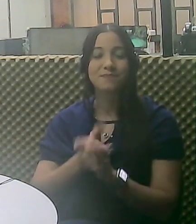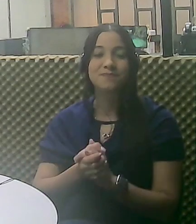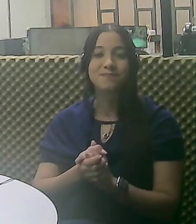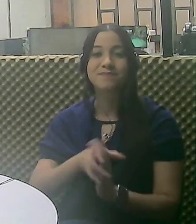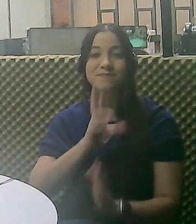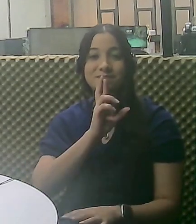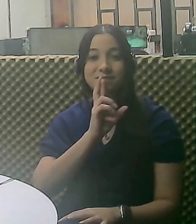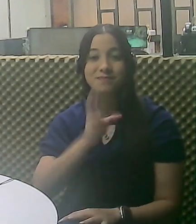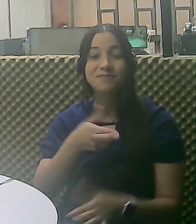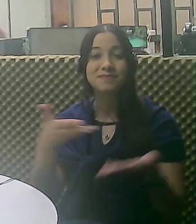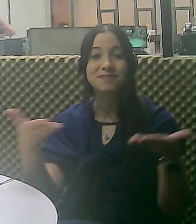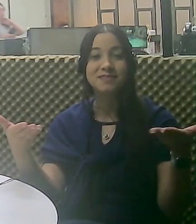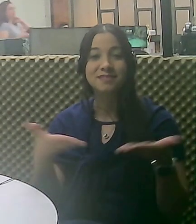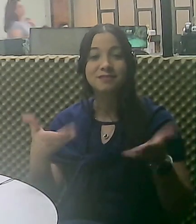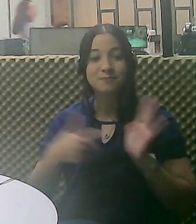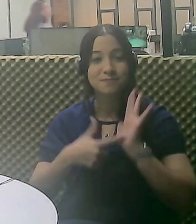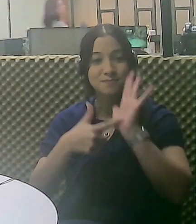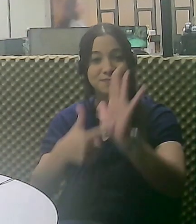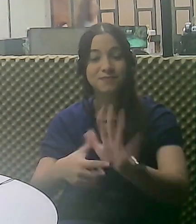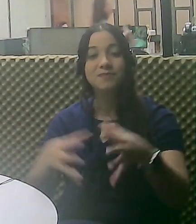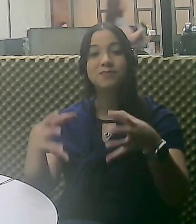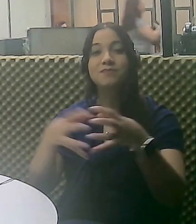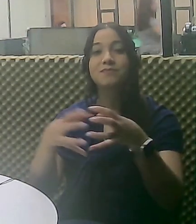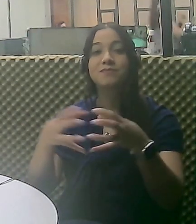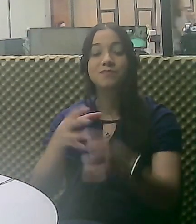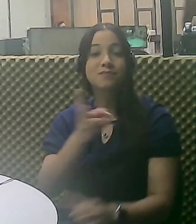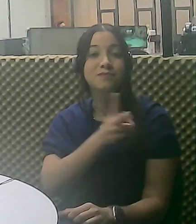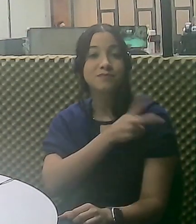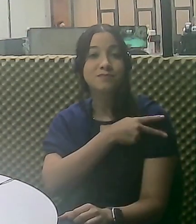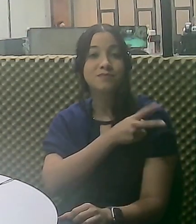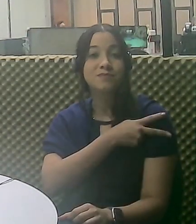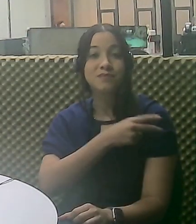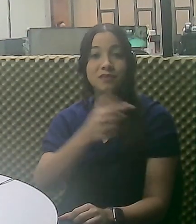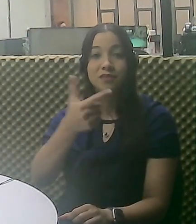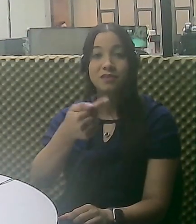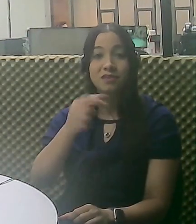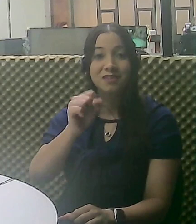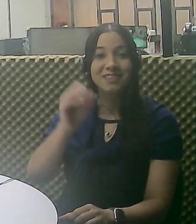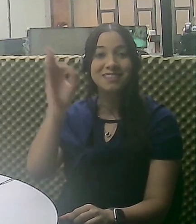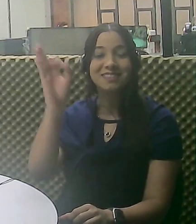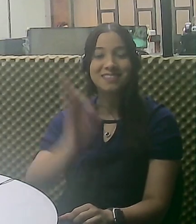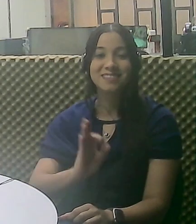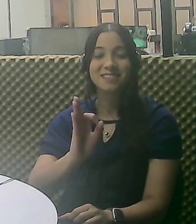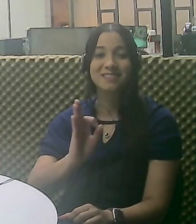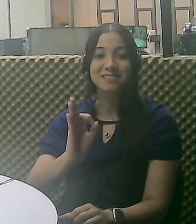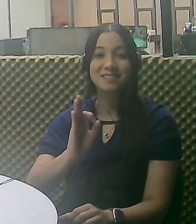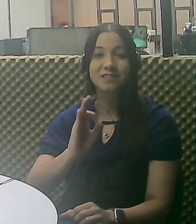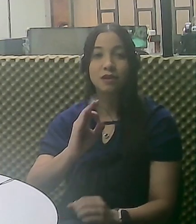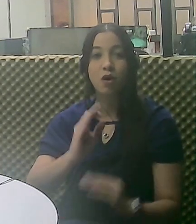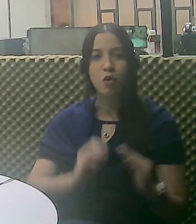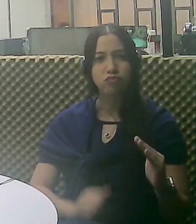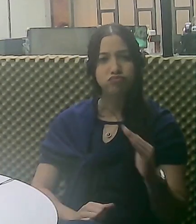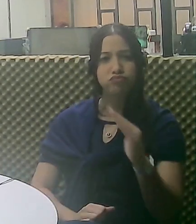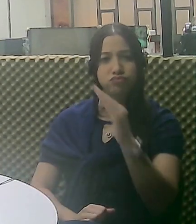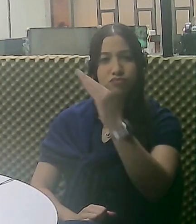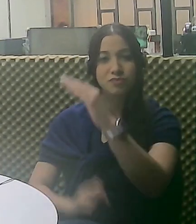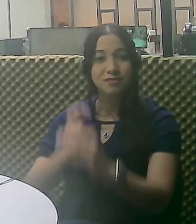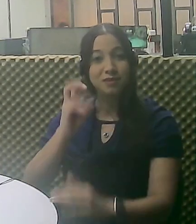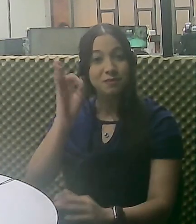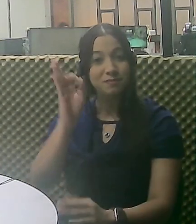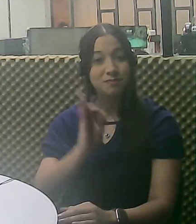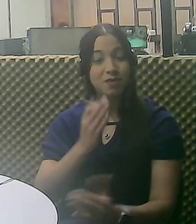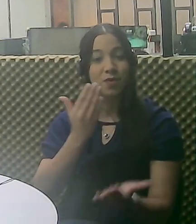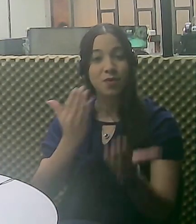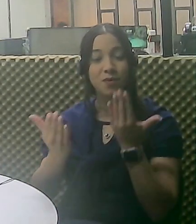o resultado atual apresentado pela turma do segundo ano foi de 78%, um crescimento de 5%